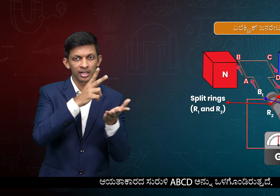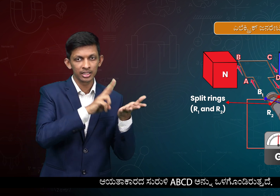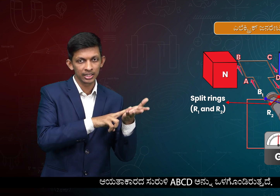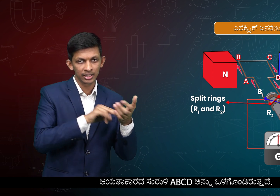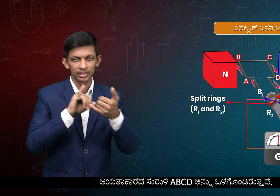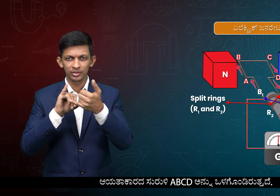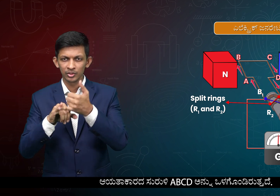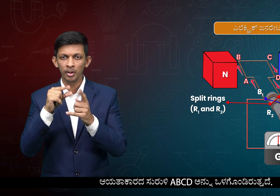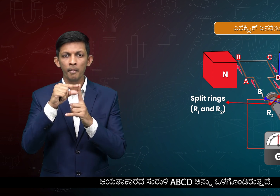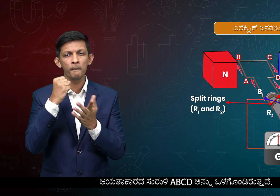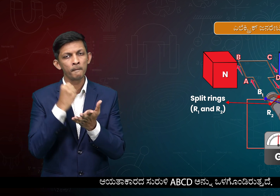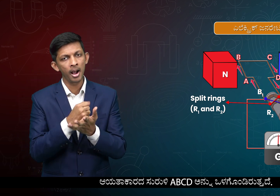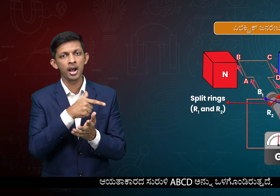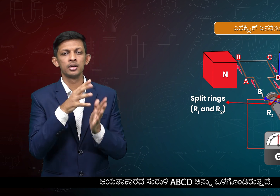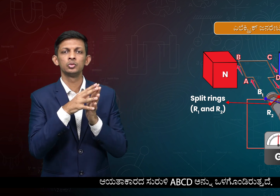ಒಳಗೊಂಡಿರುತ್ತದೆ.